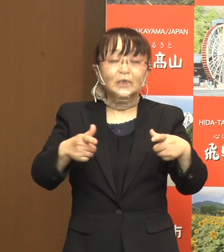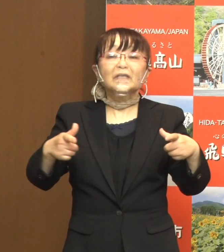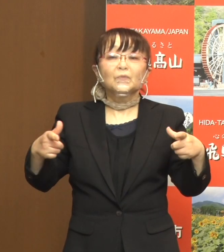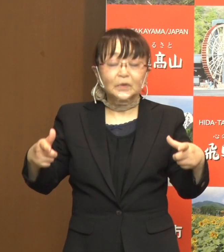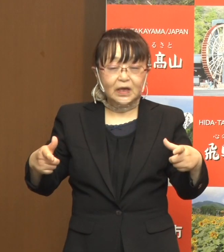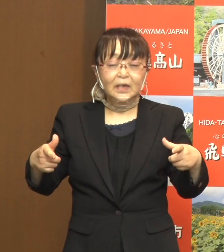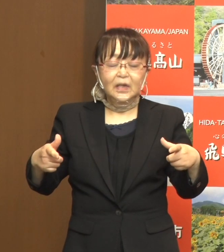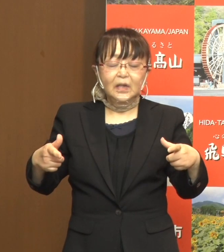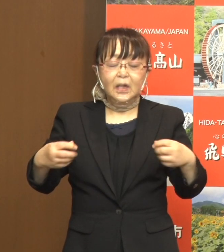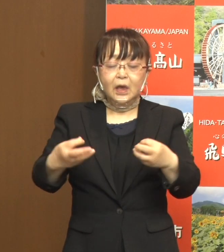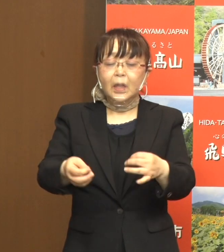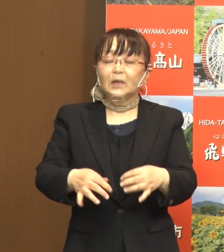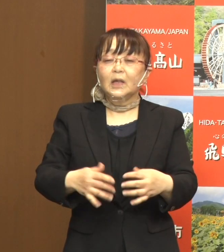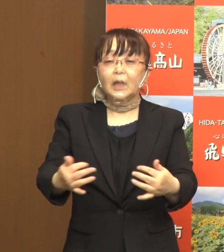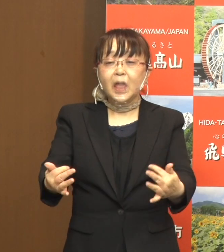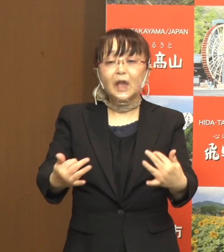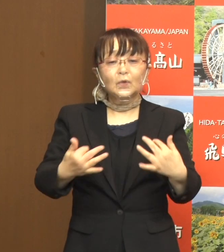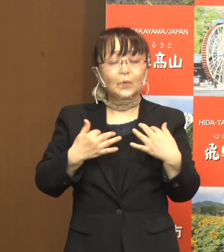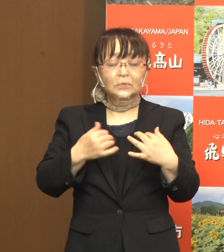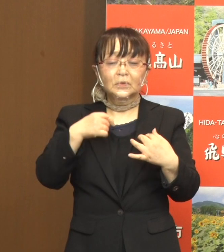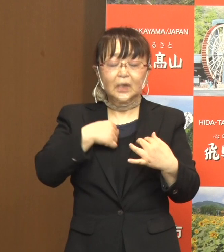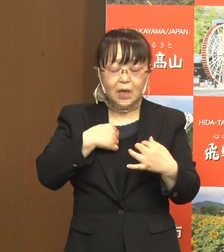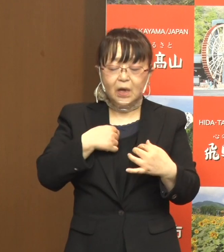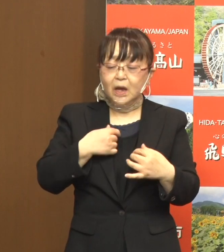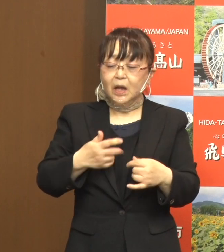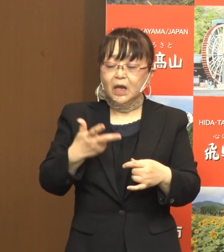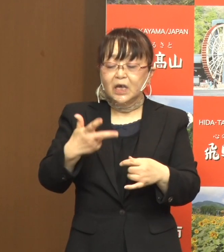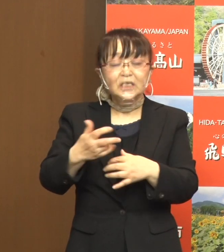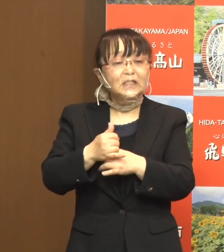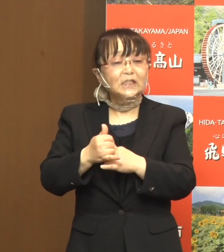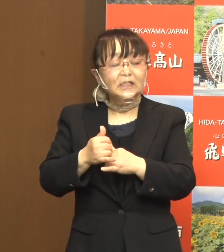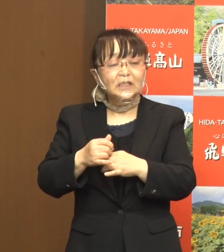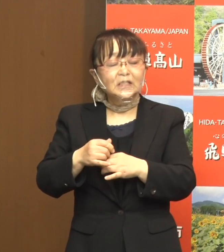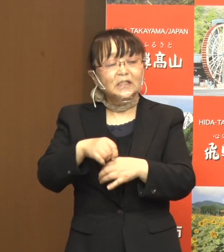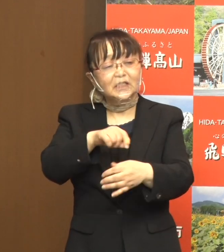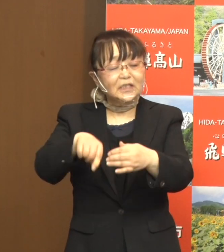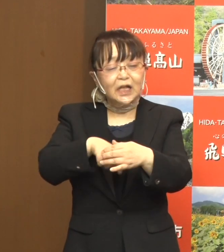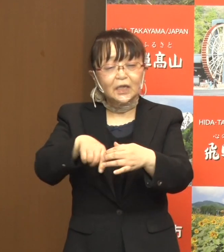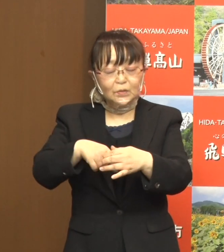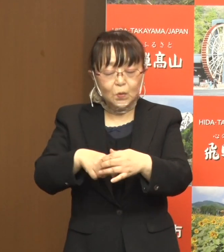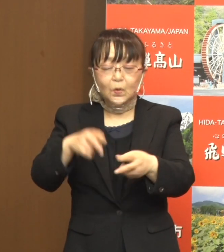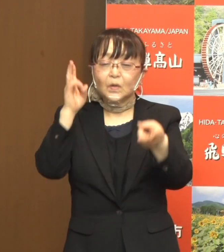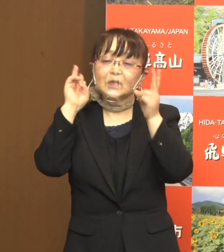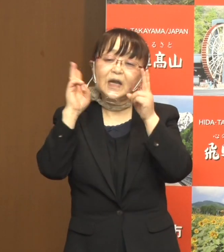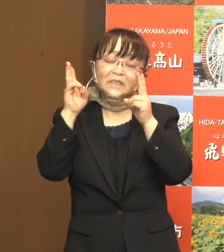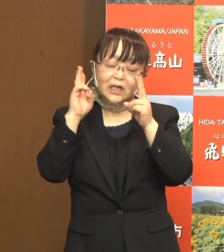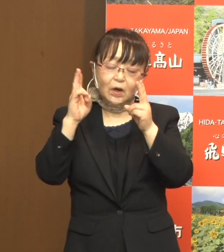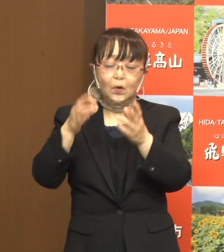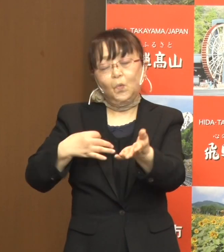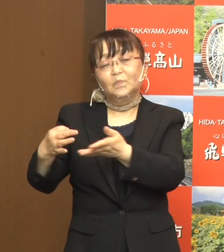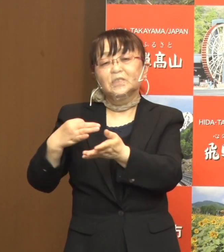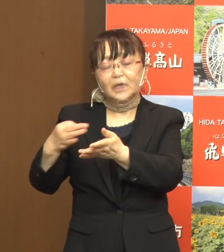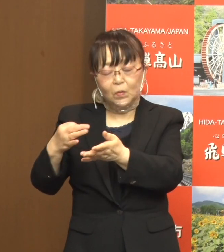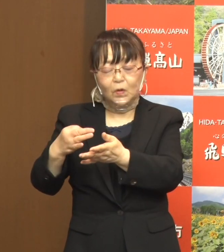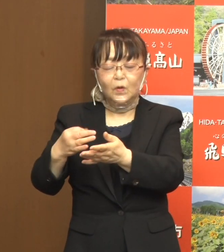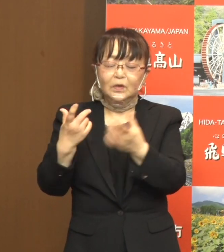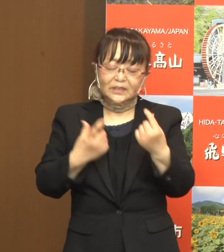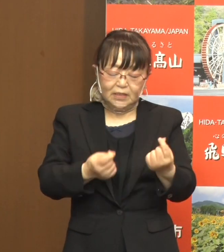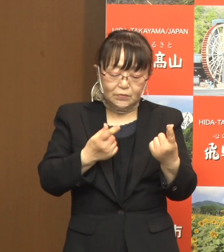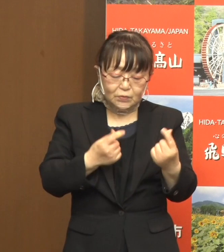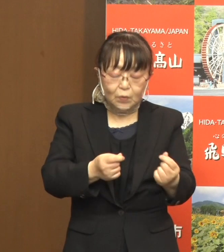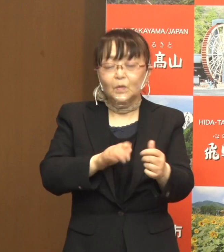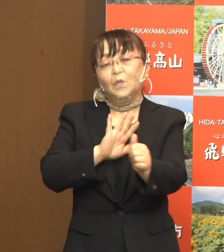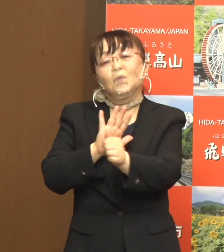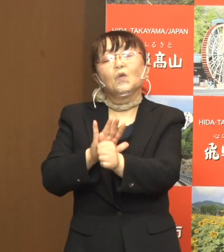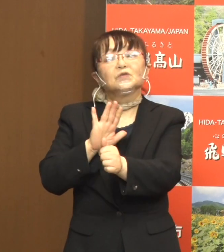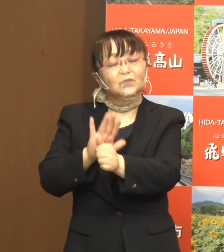影響を受けている市内の事業者の方々をしっかりとフォローし新していくとこの